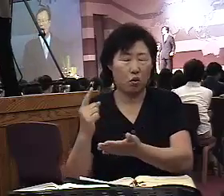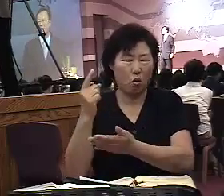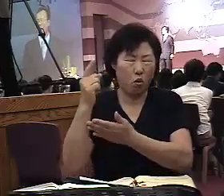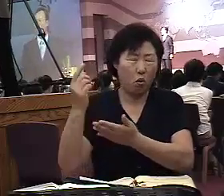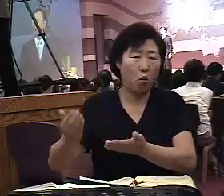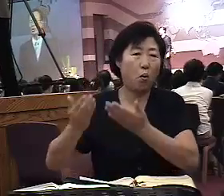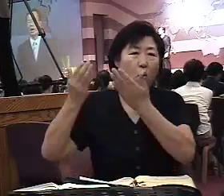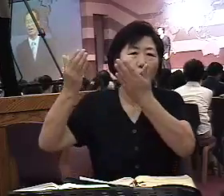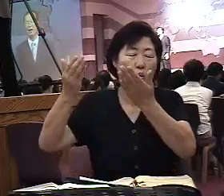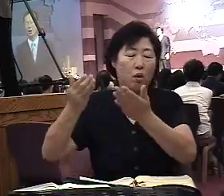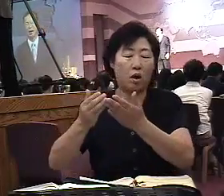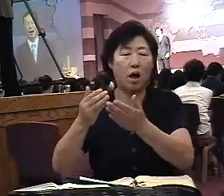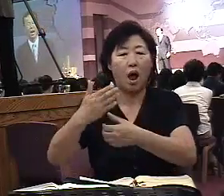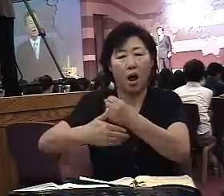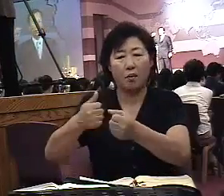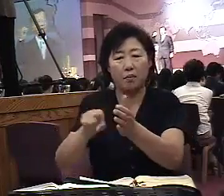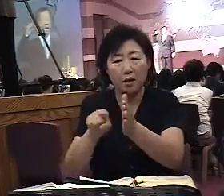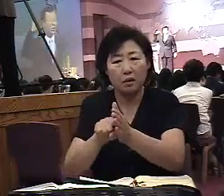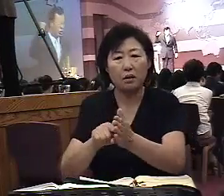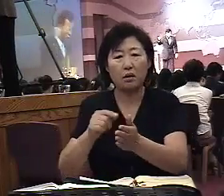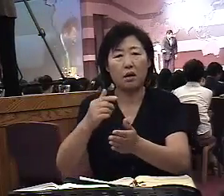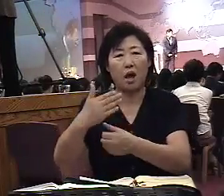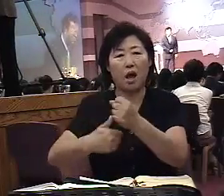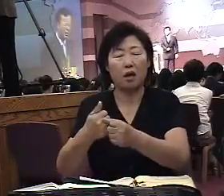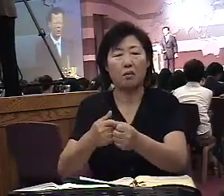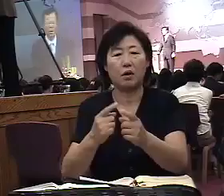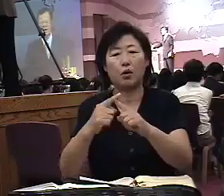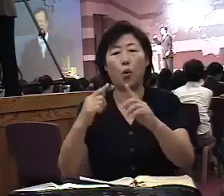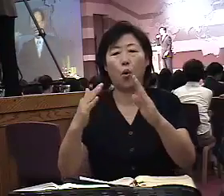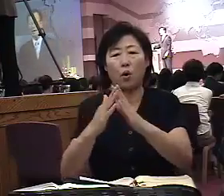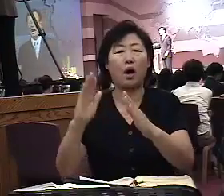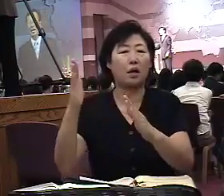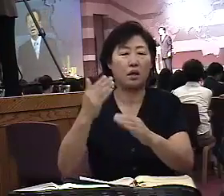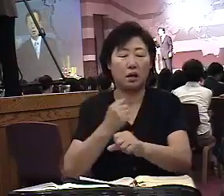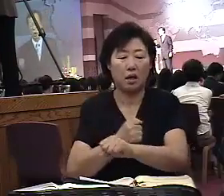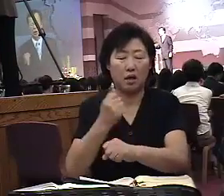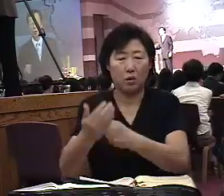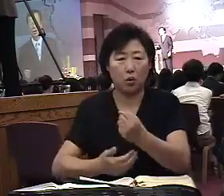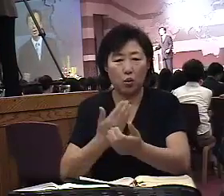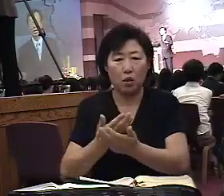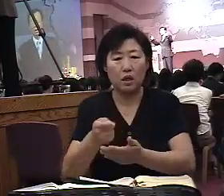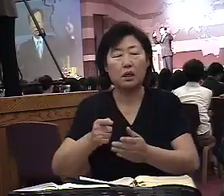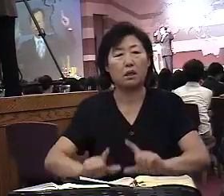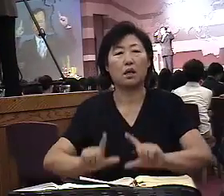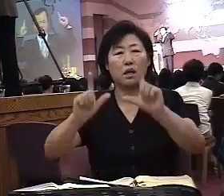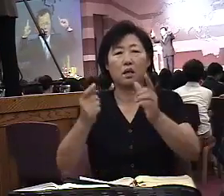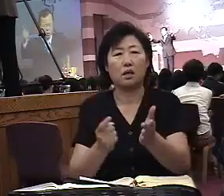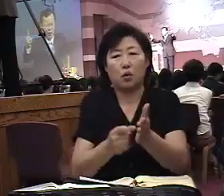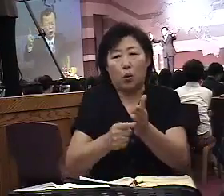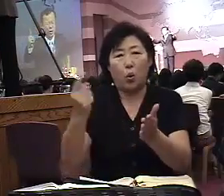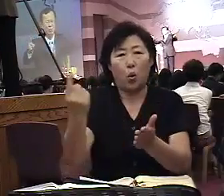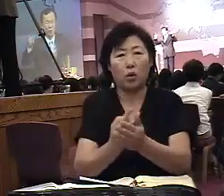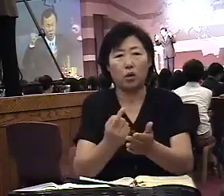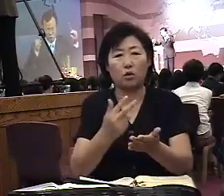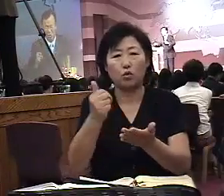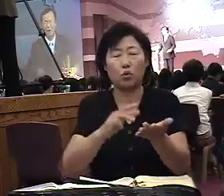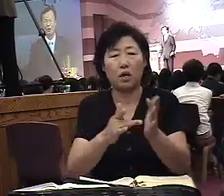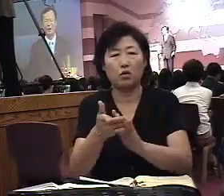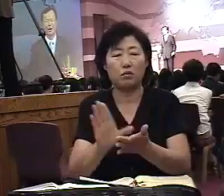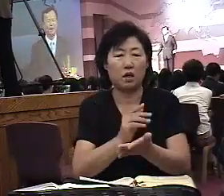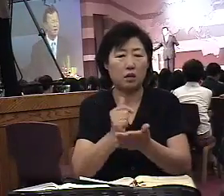올려드리는 하나님의 백성, 하나님의 교회가 되게 하여 주시옵소서. 이 날이 속히 오기를 우리 주 예수 그리스도의